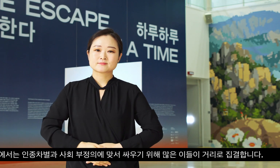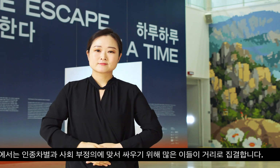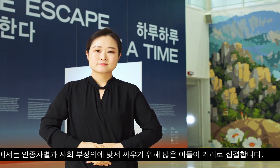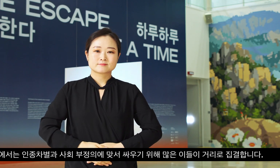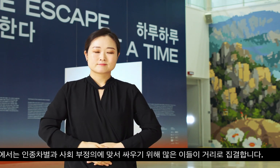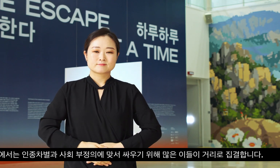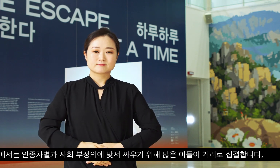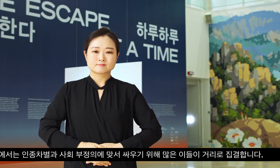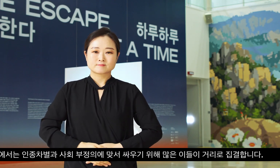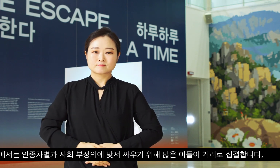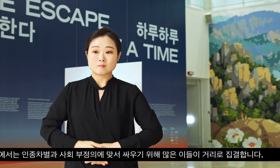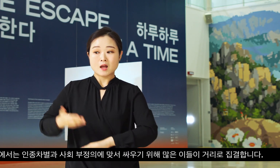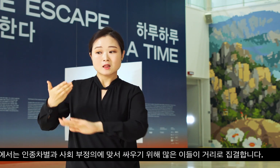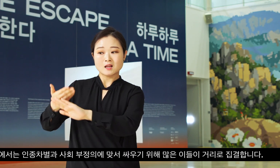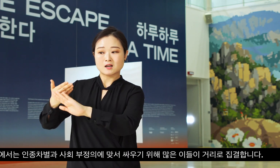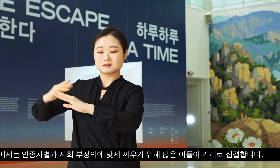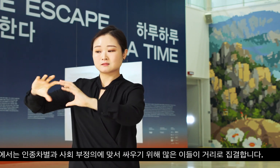그리고 다른 한편에서는